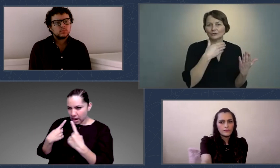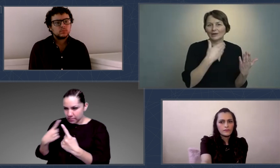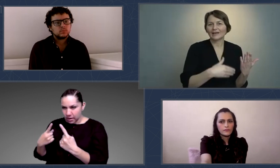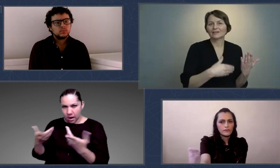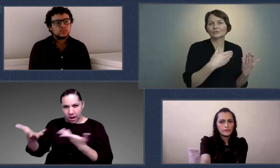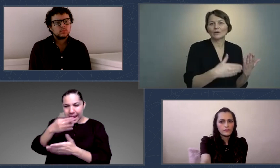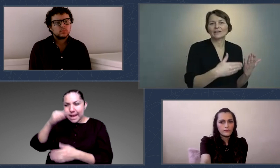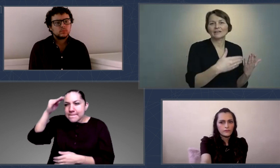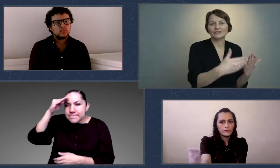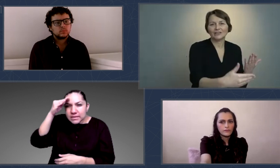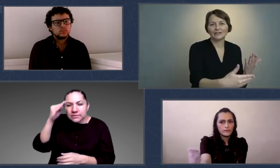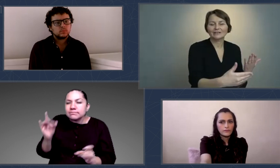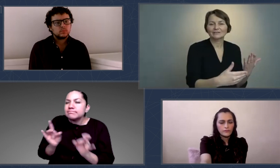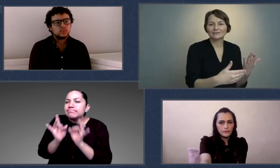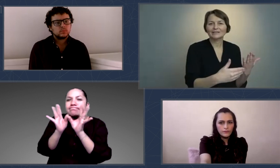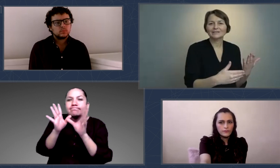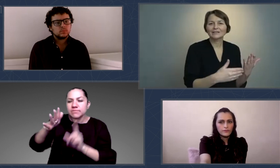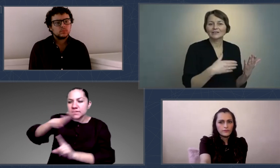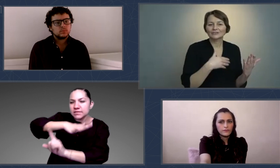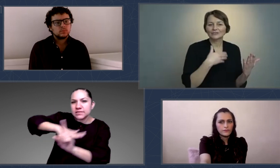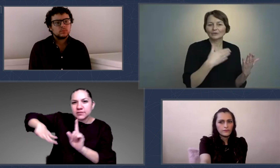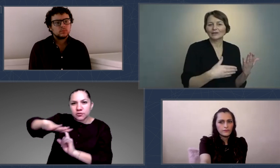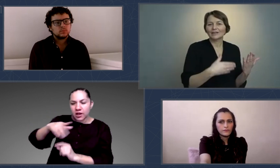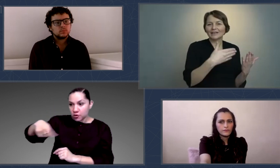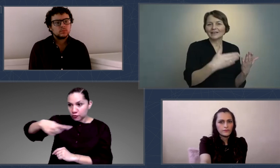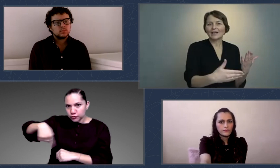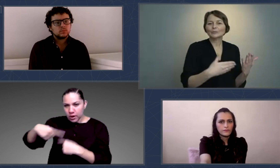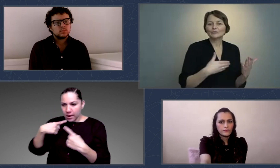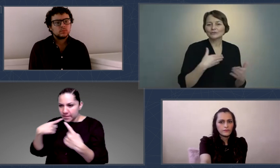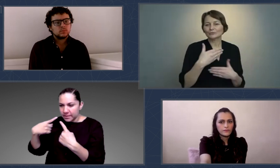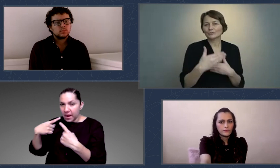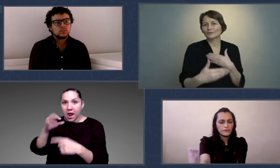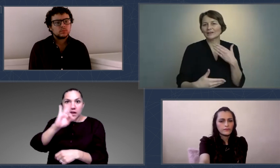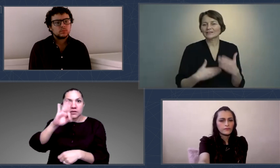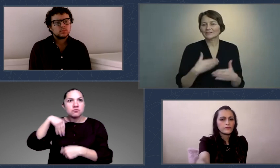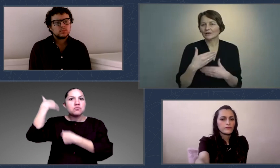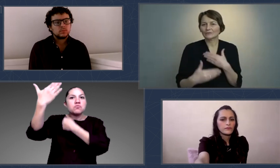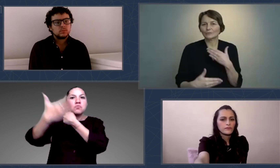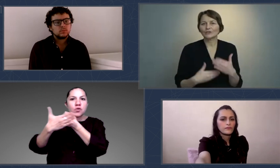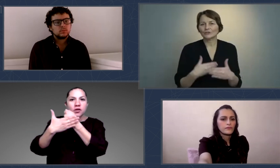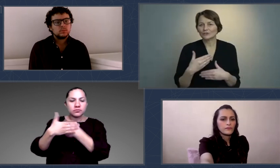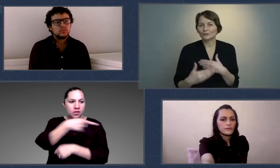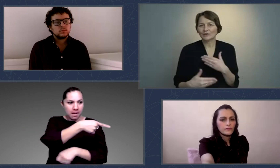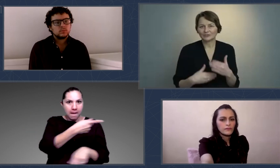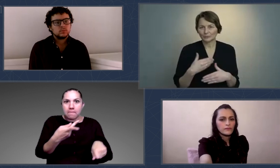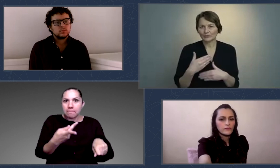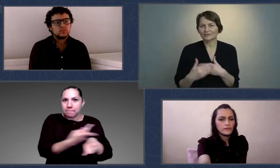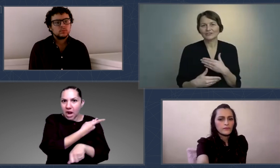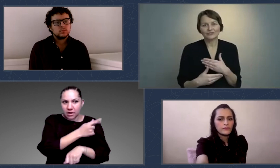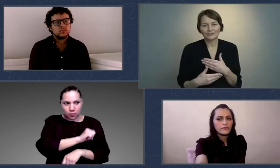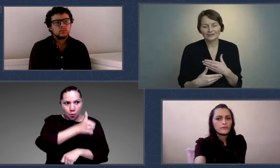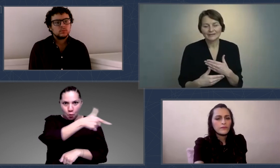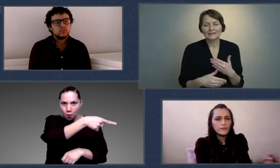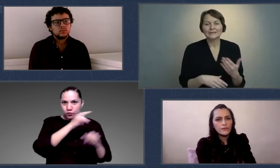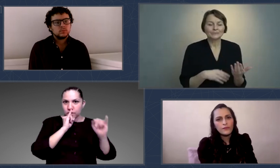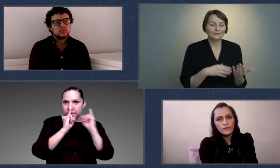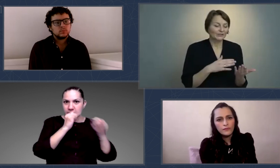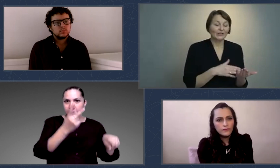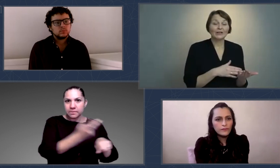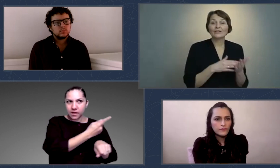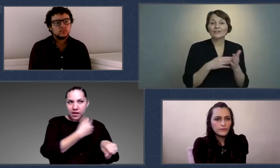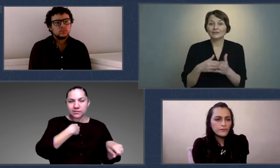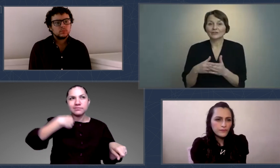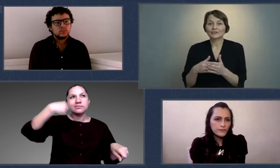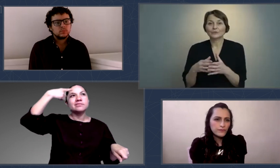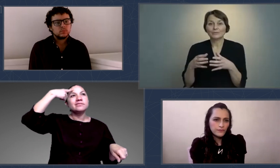que alguien se meta en una situación similar, pues va a saber, va a tener un referente, va a decir, ah, pues esto fue lo que hicieron mis colegas